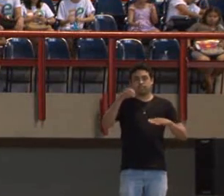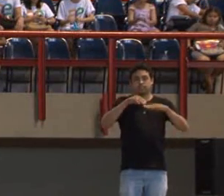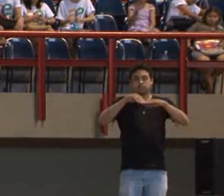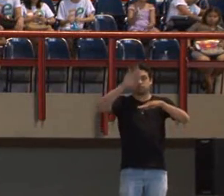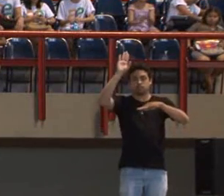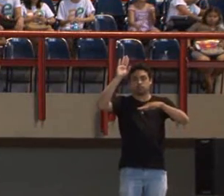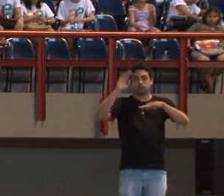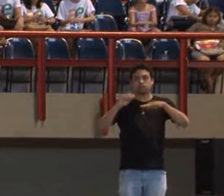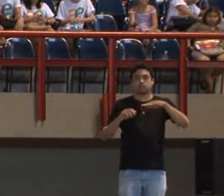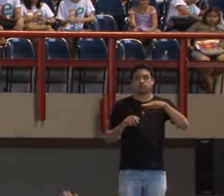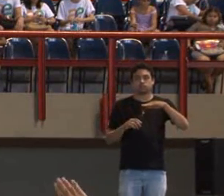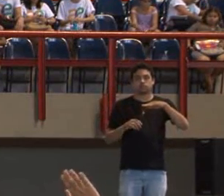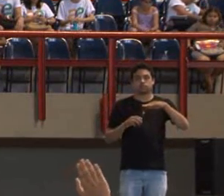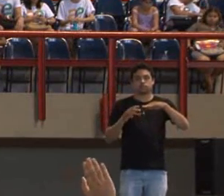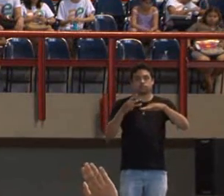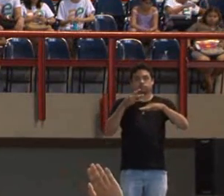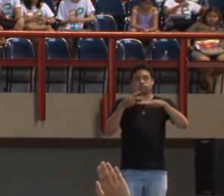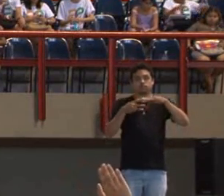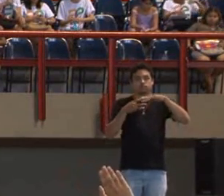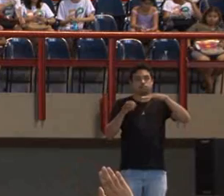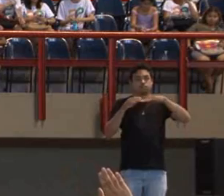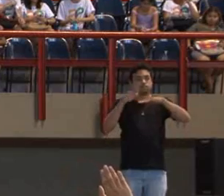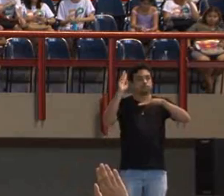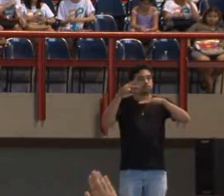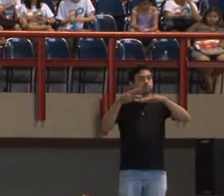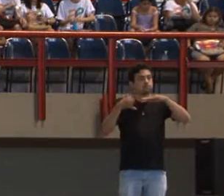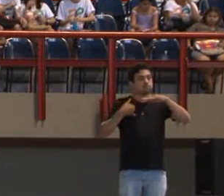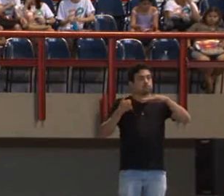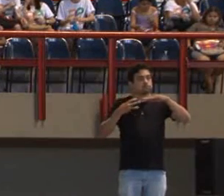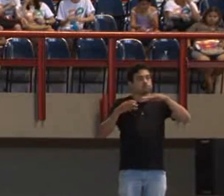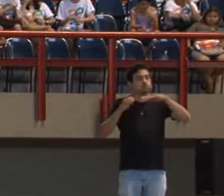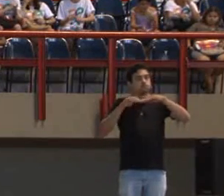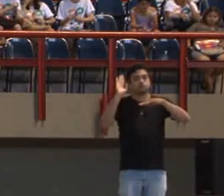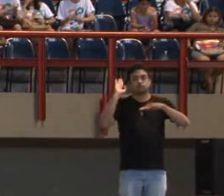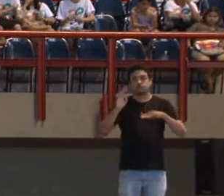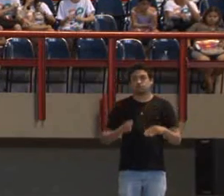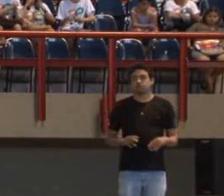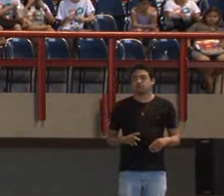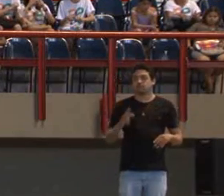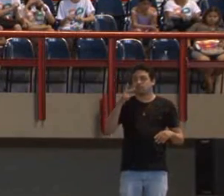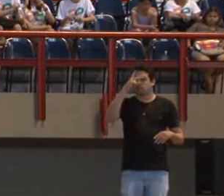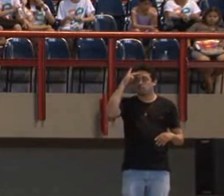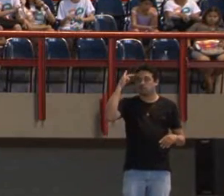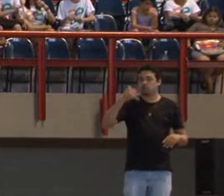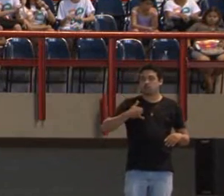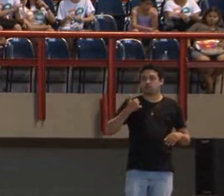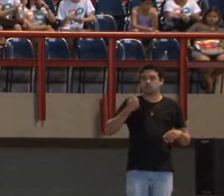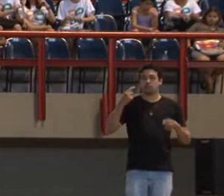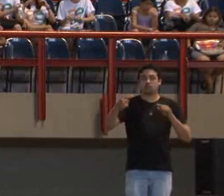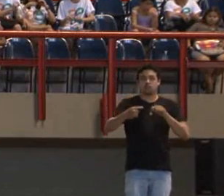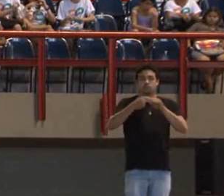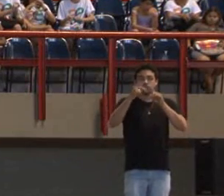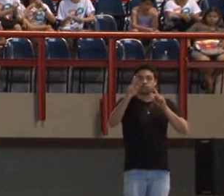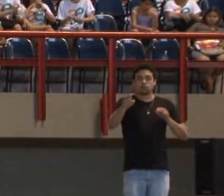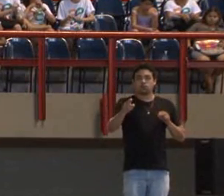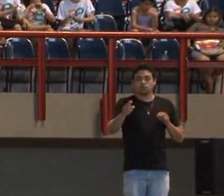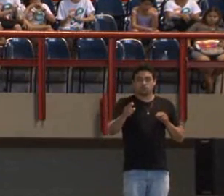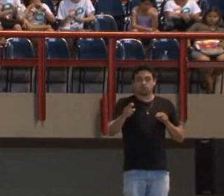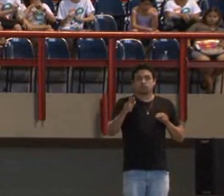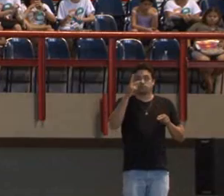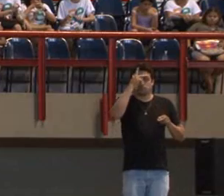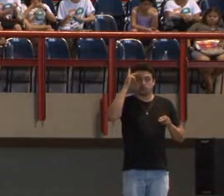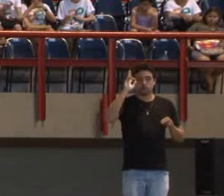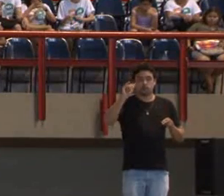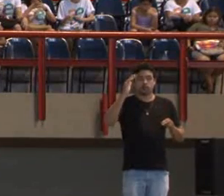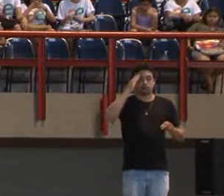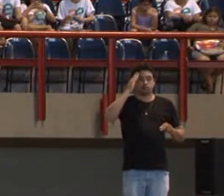o braço. É o povo da minha idade. Pois bem, esse pessoal vai entender bem do que eu estou falando.